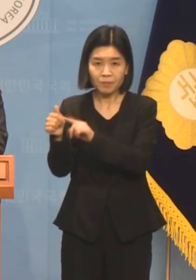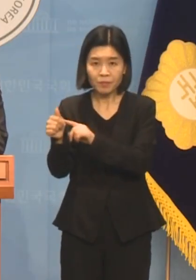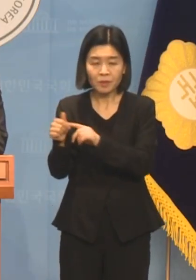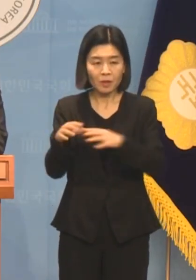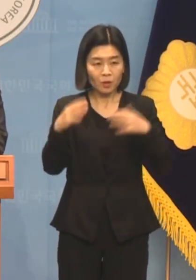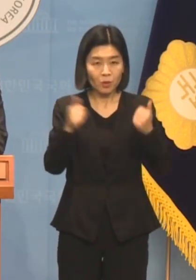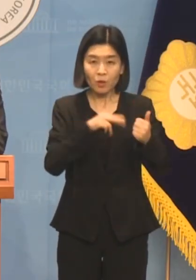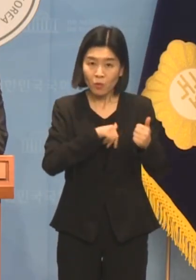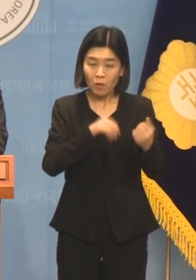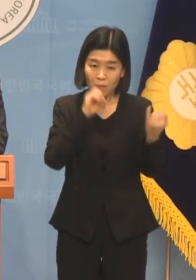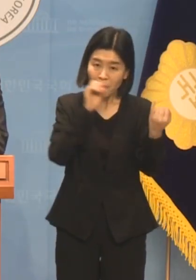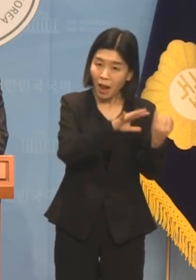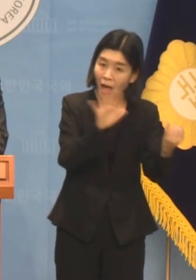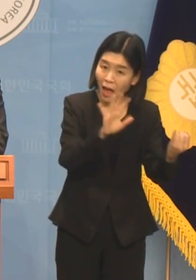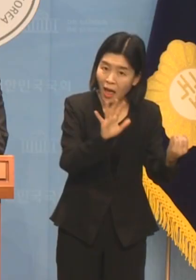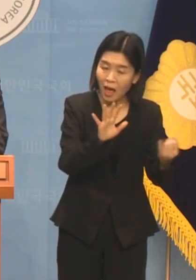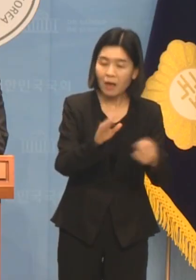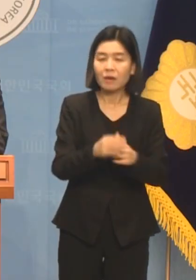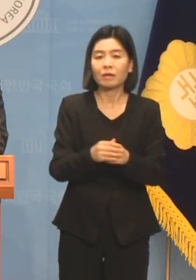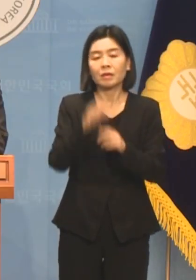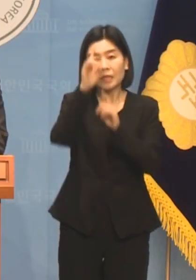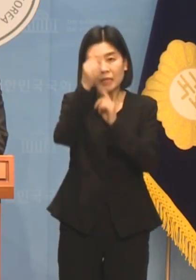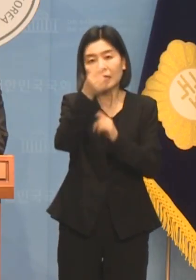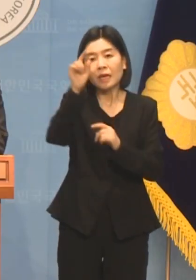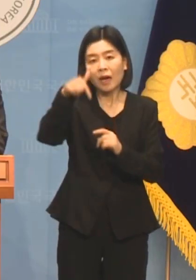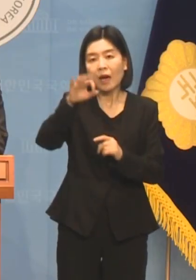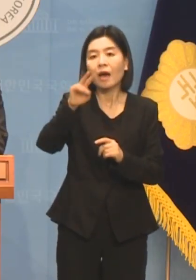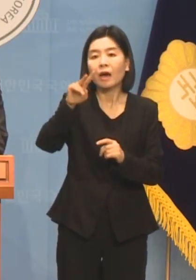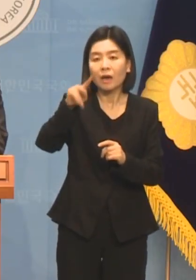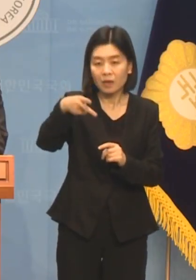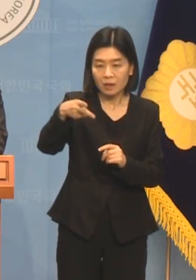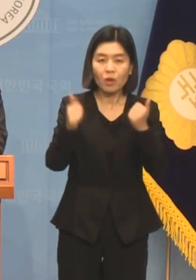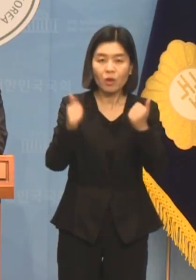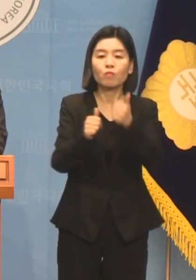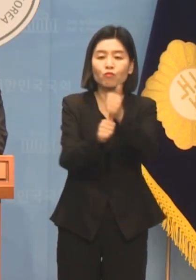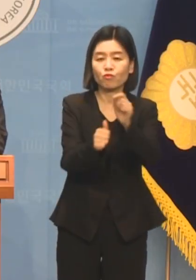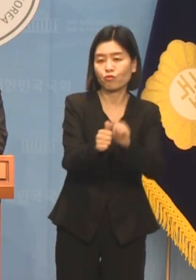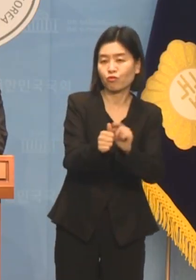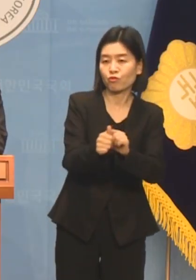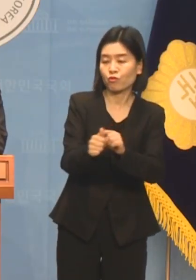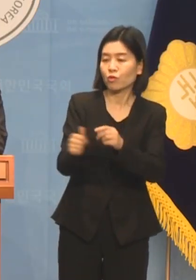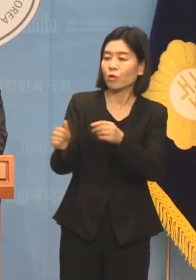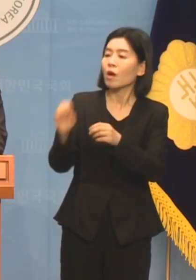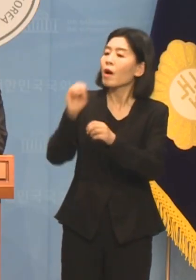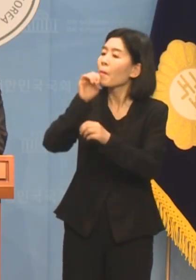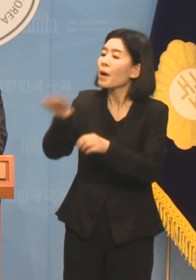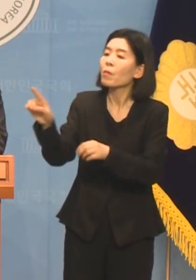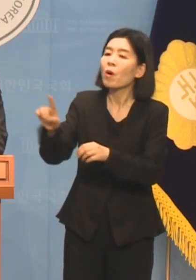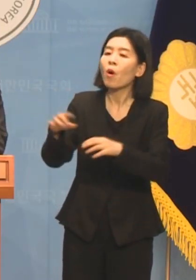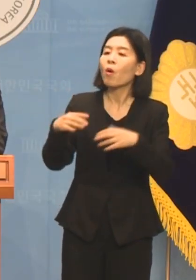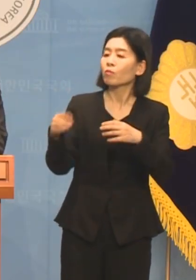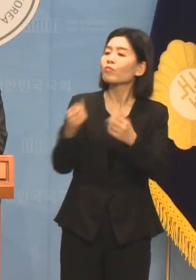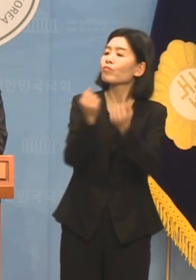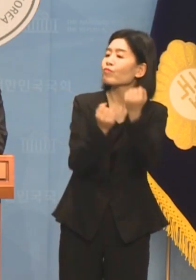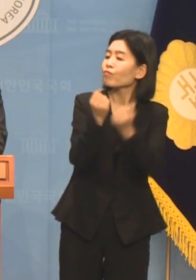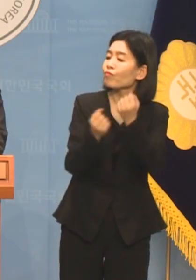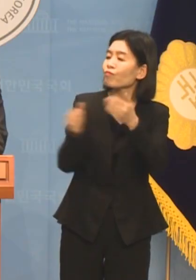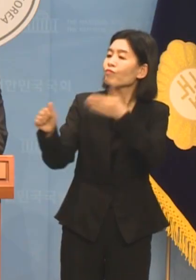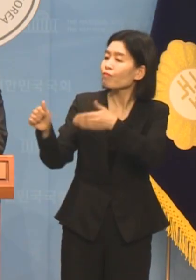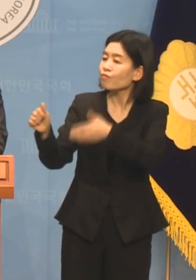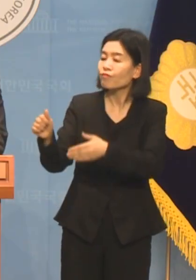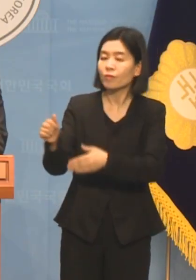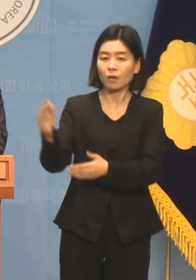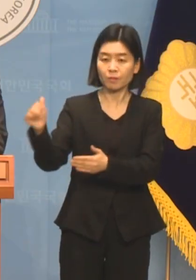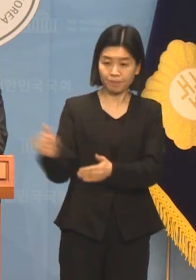게 아니었다면 이하경 부의장의 해명 요청에 응하여 신상 발언을 했으면 될 일입니다.